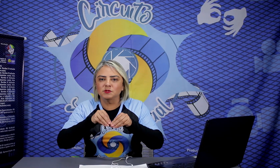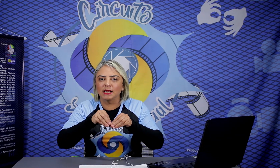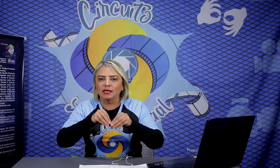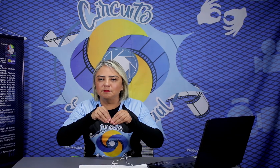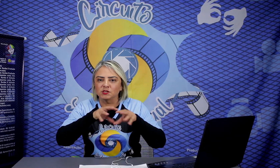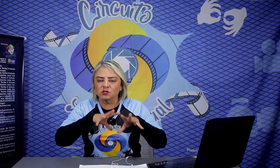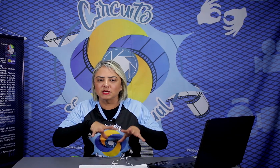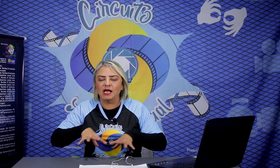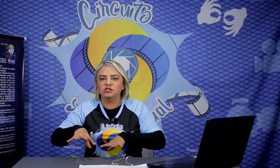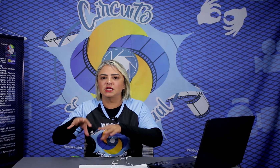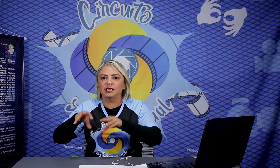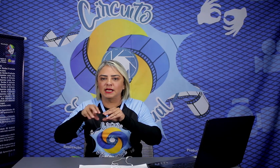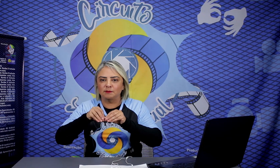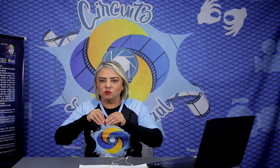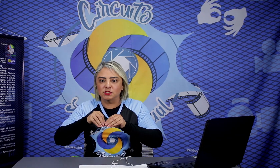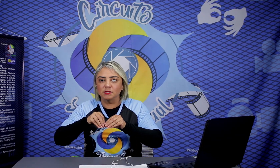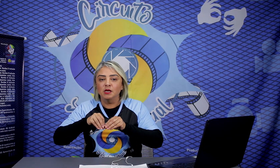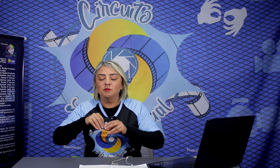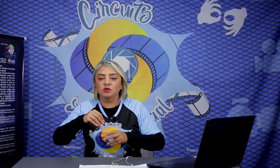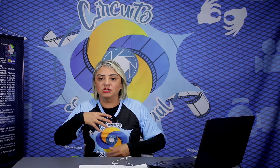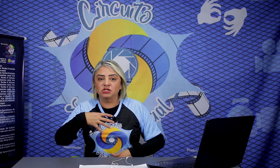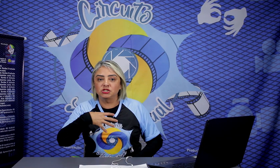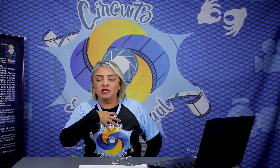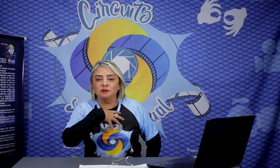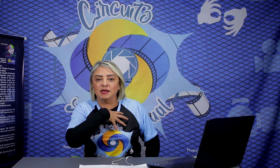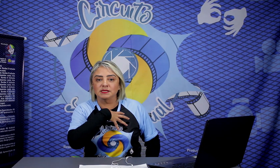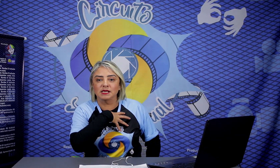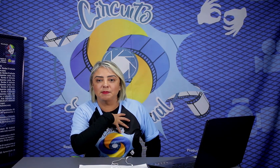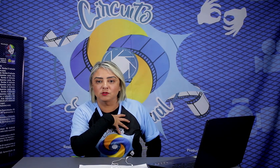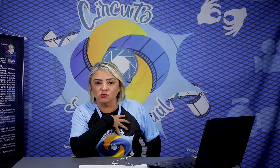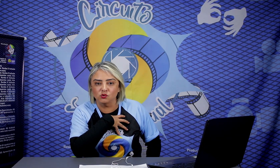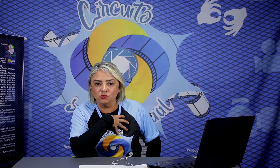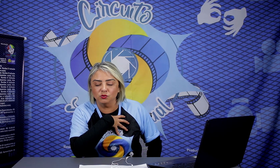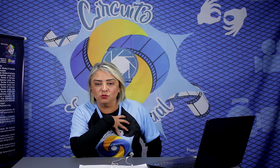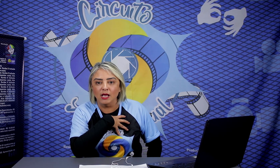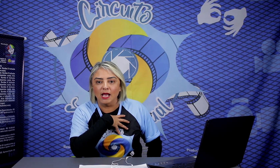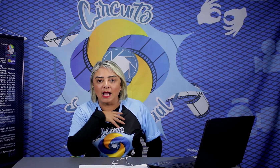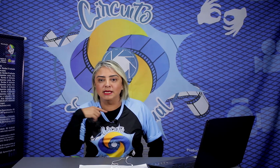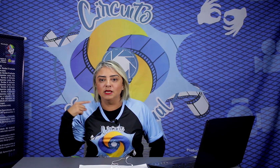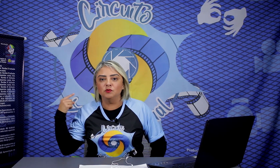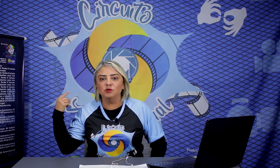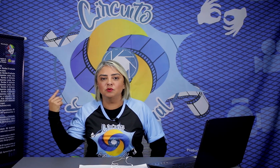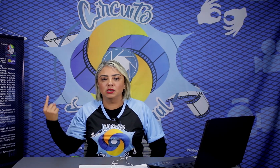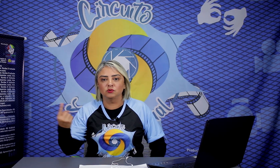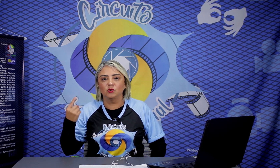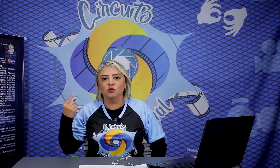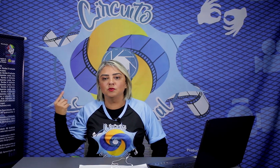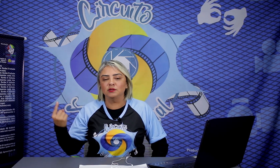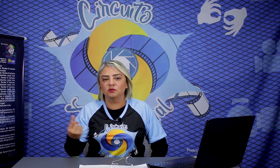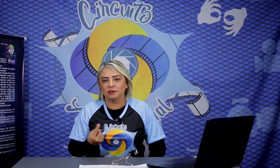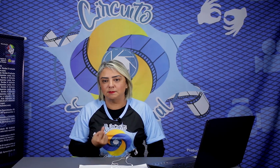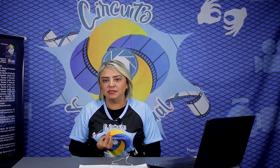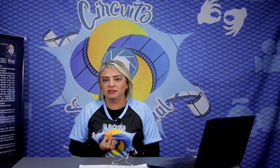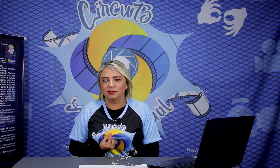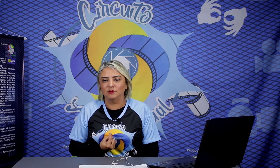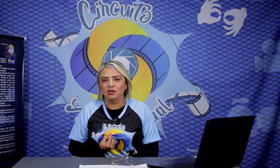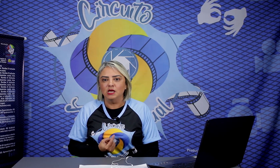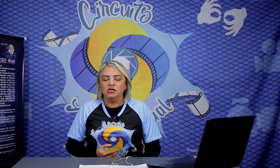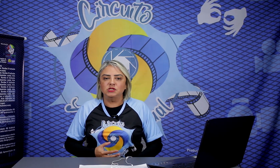naquele personagem, naquela música, porque a gente tem que passar para o surdo aquilo que o cantor e o ator está passando. Se eu sou